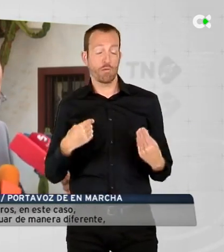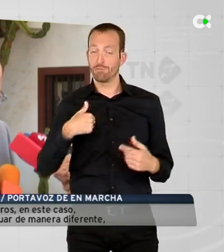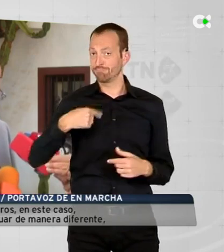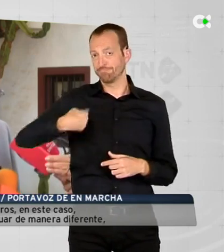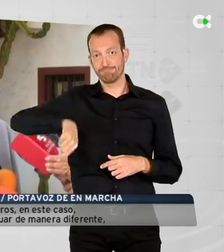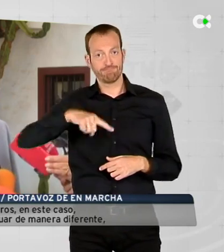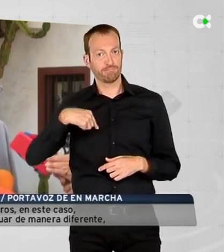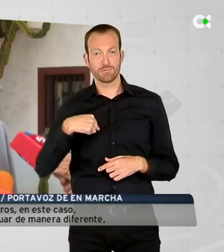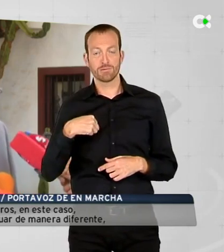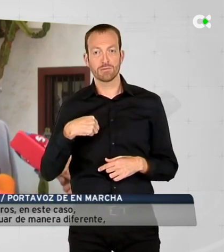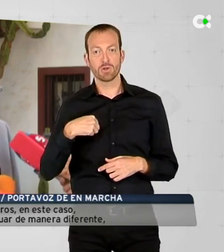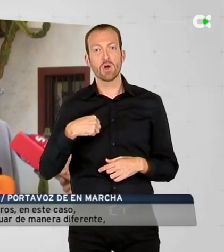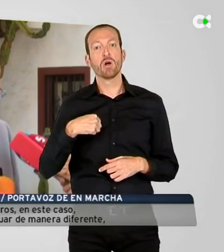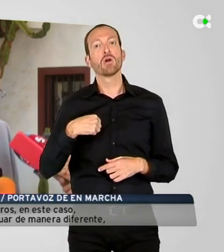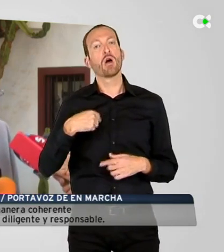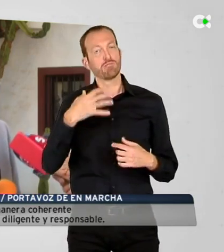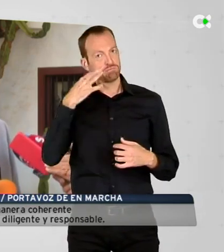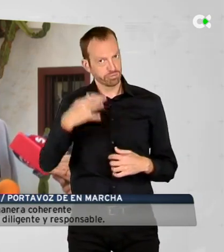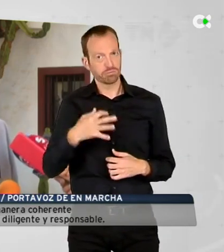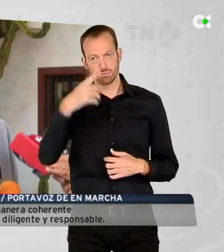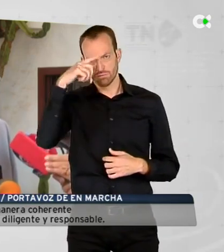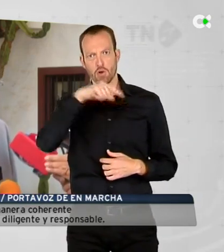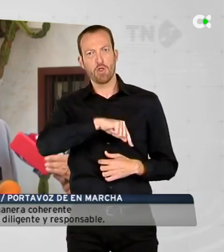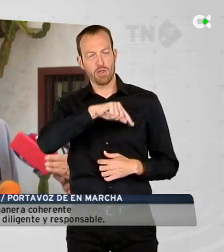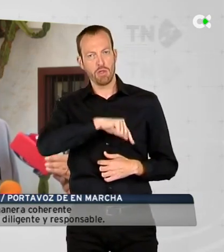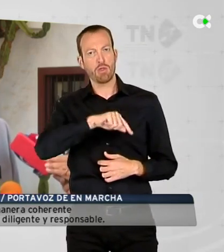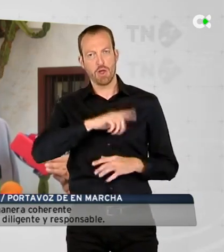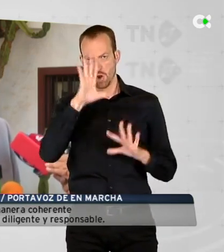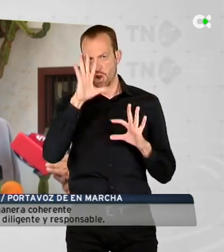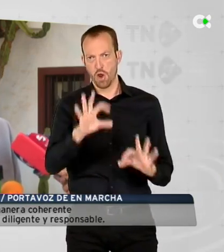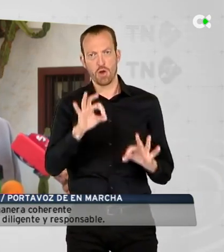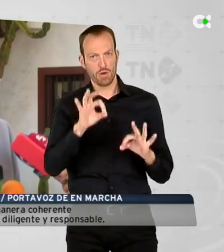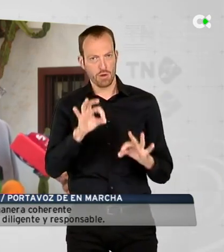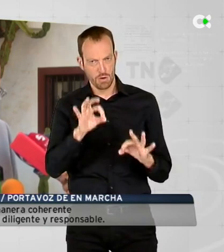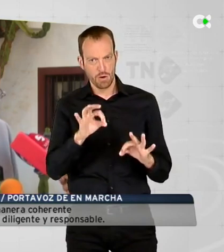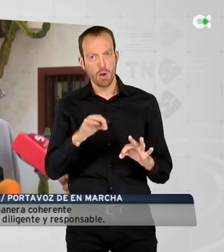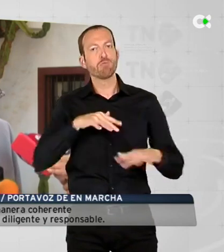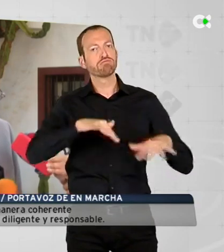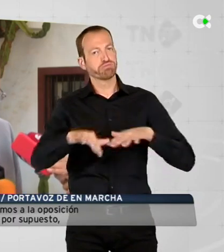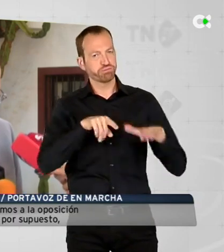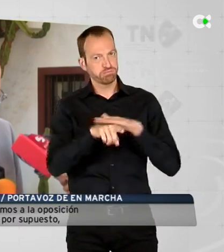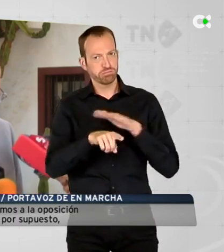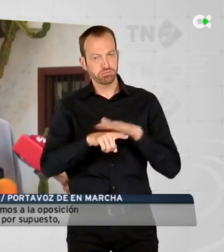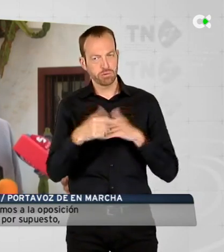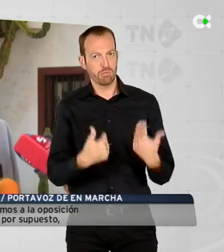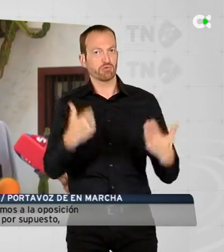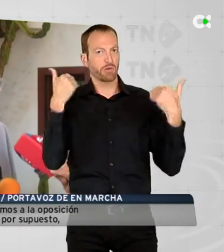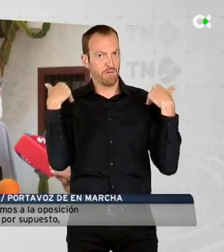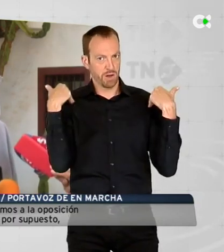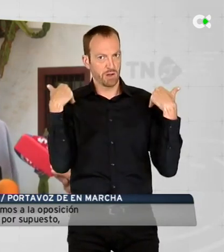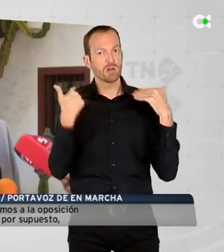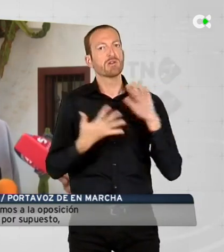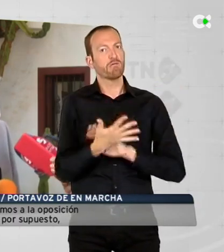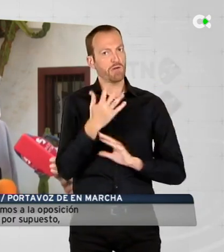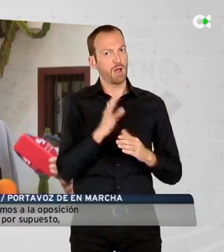en este caso vamos a actuar de manera diferente, de manera coherente y de manera diligente y responsable. No